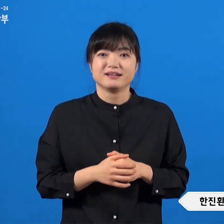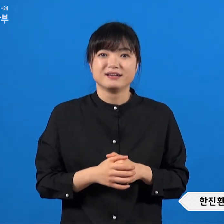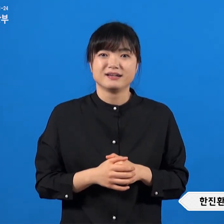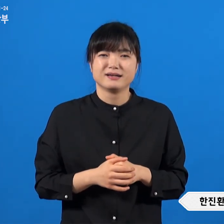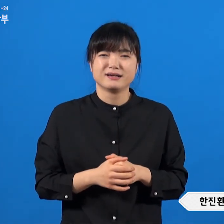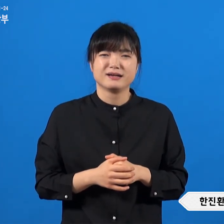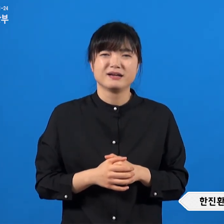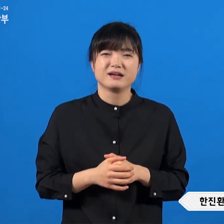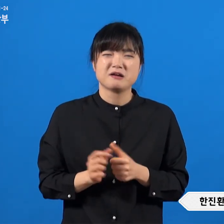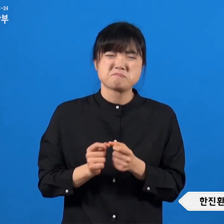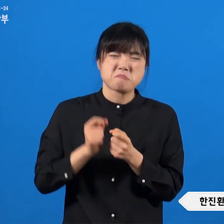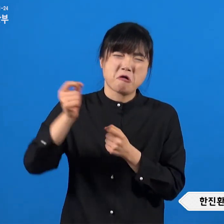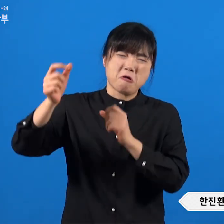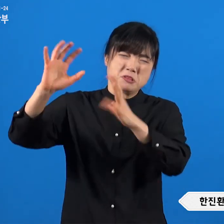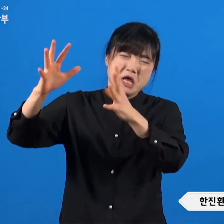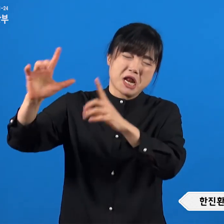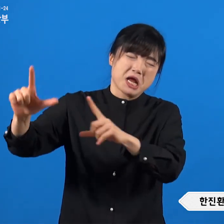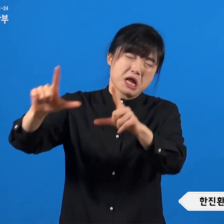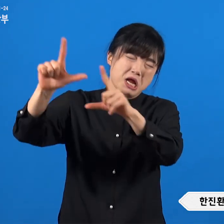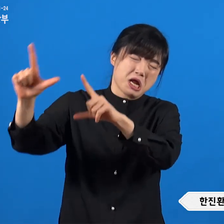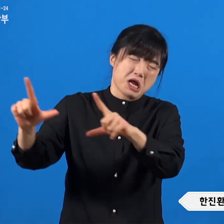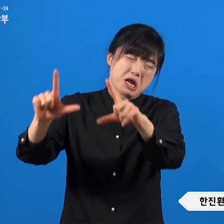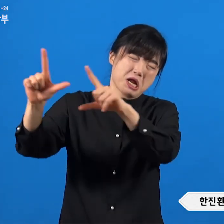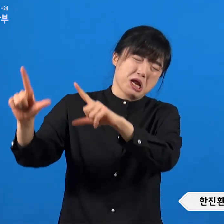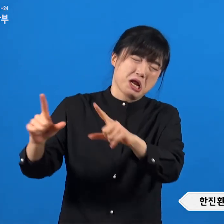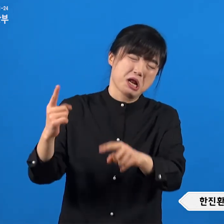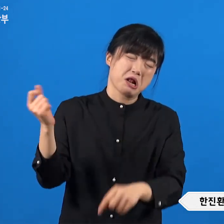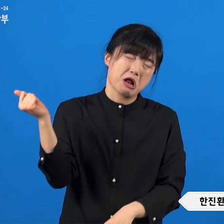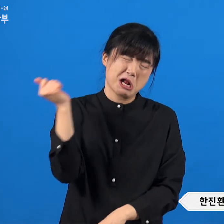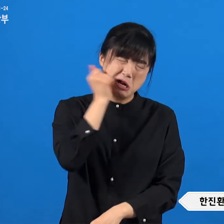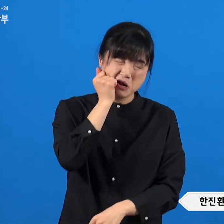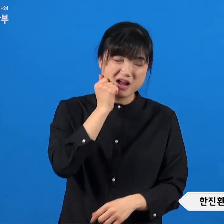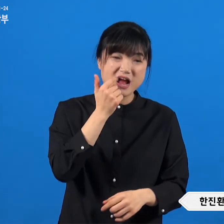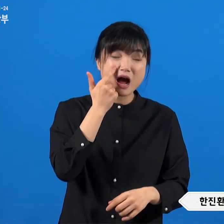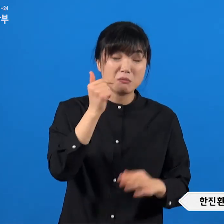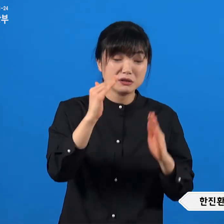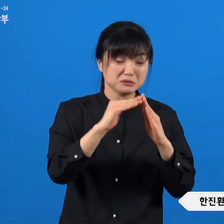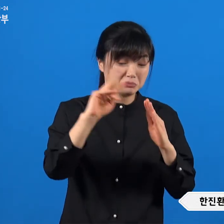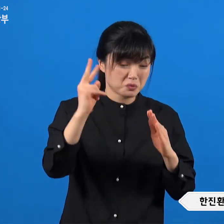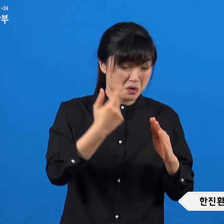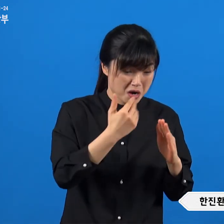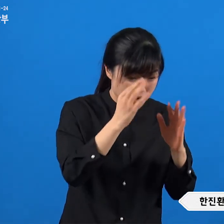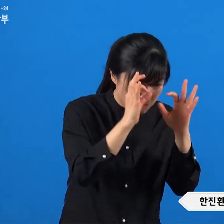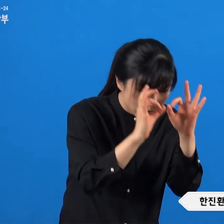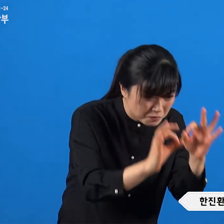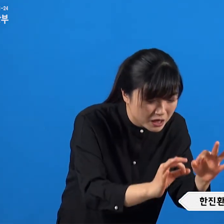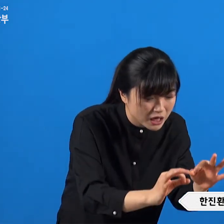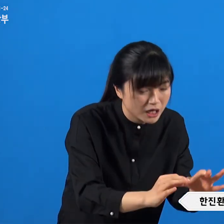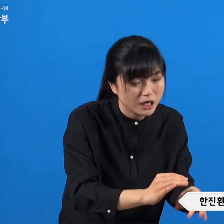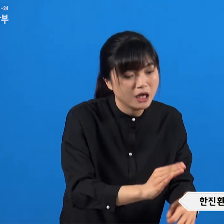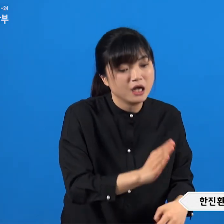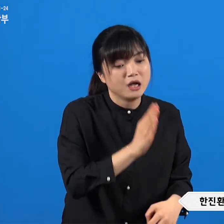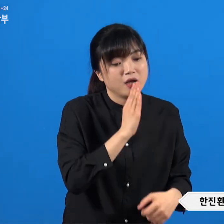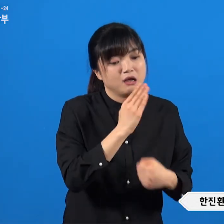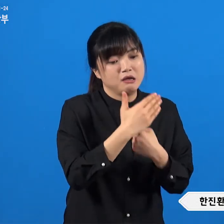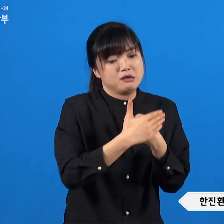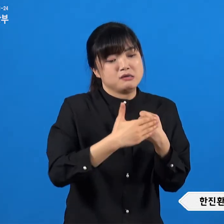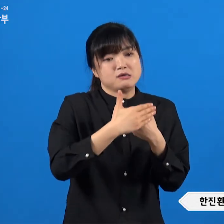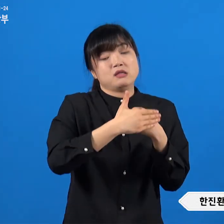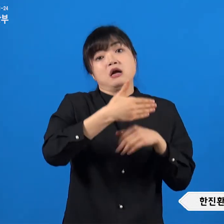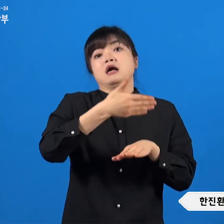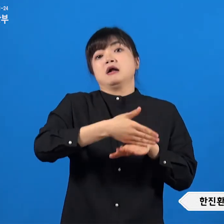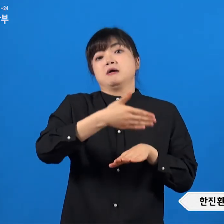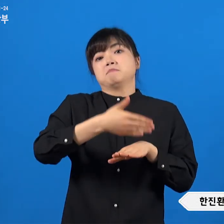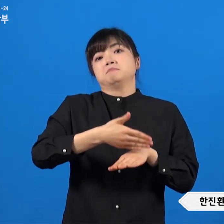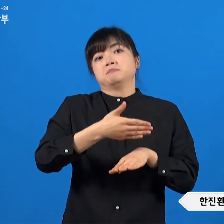먼 나라에 살다가 이제 아버지 집으로 돌아와 보니까 얼마나 그 은혜가 감사한지